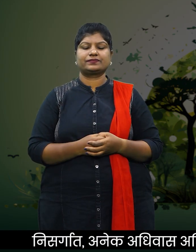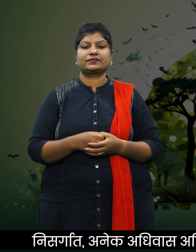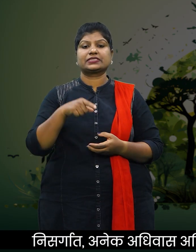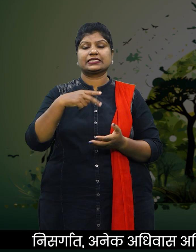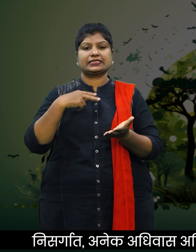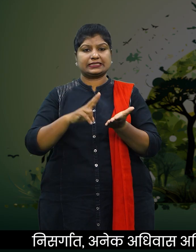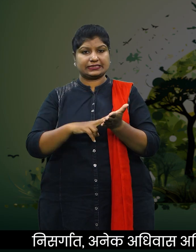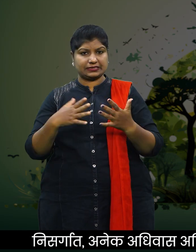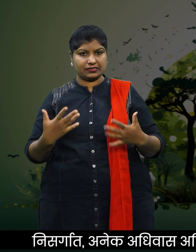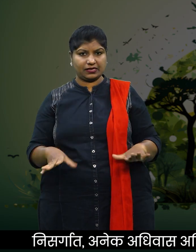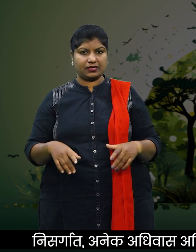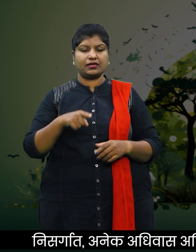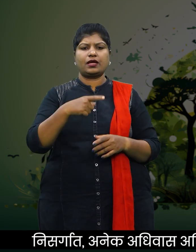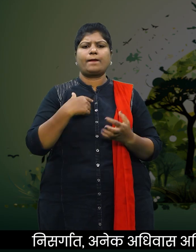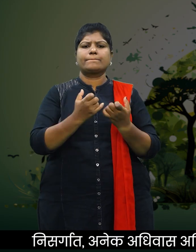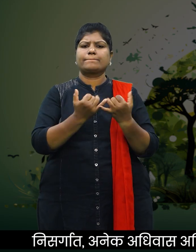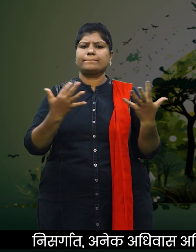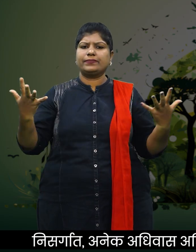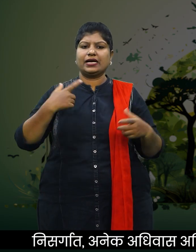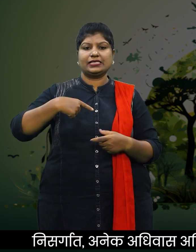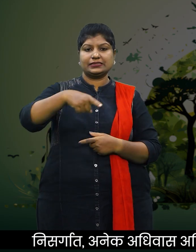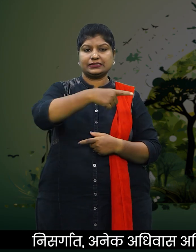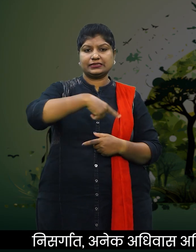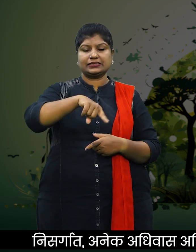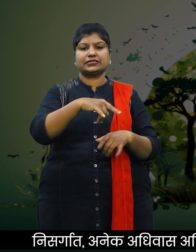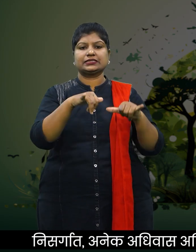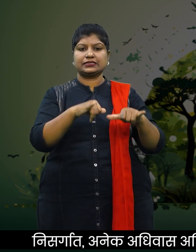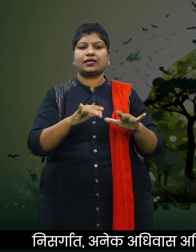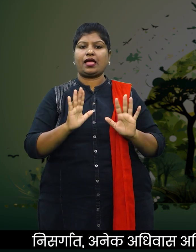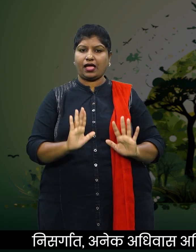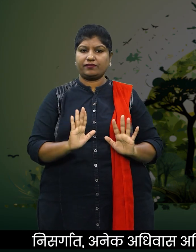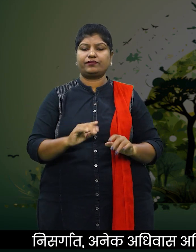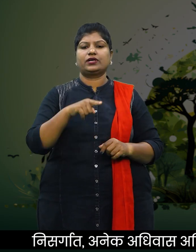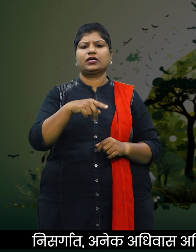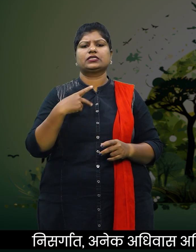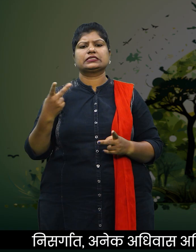निसर्गात अनेक अधिवास अस्तित्वात आहेत, एकमेकांपासून अगदी भिन्न आहेत.